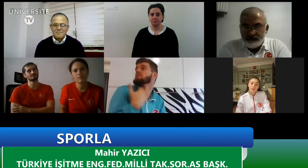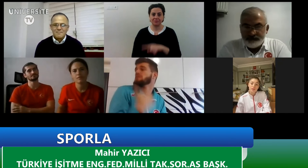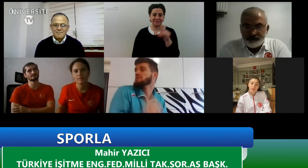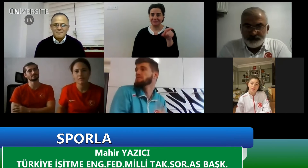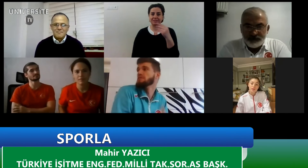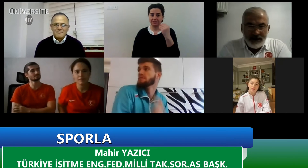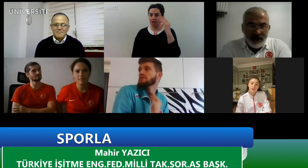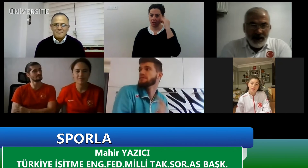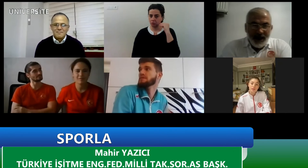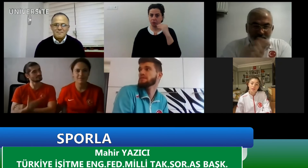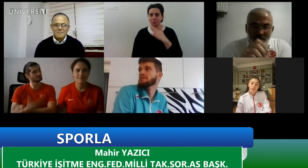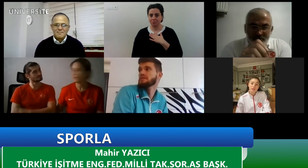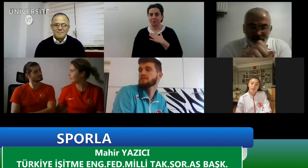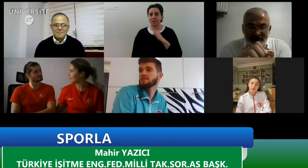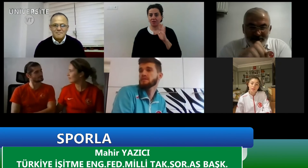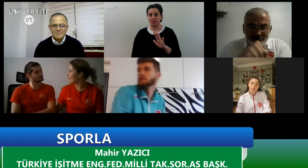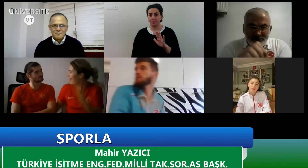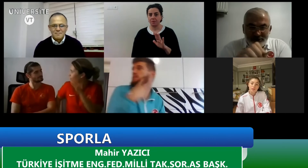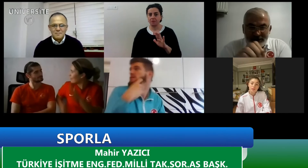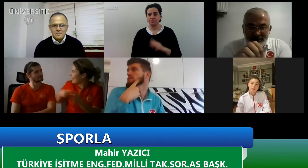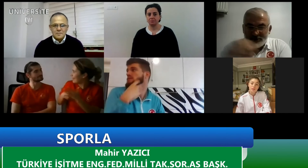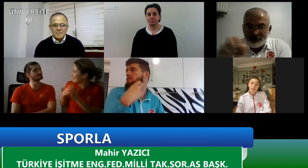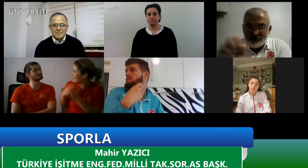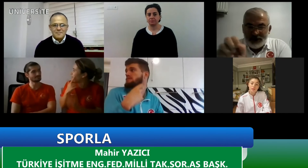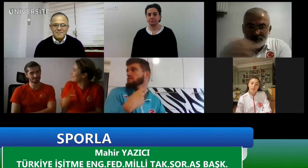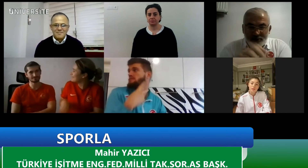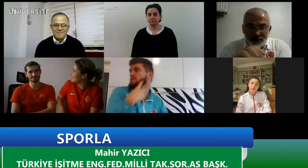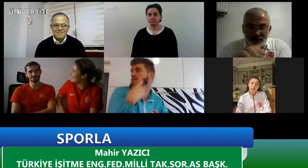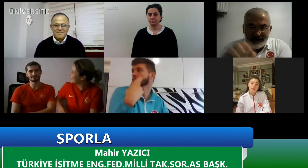anlıyorum. Ama buradaki bu